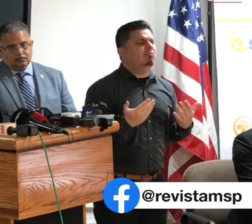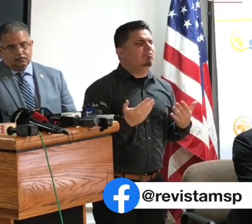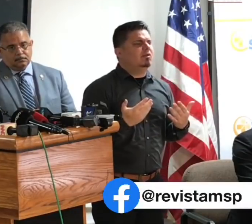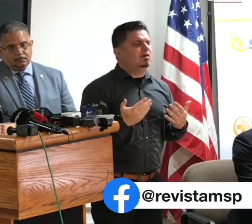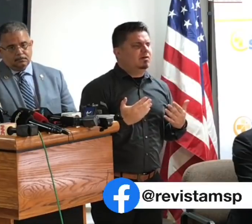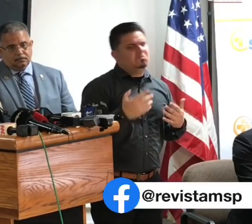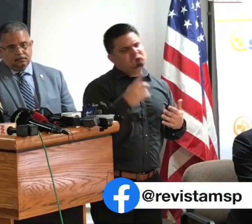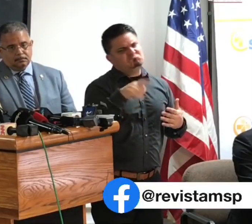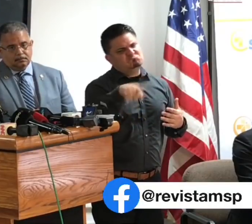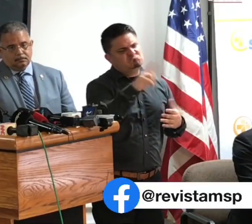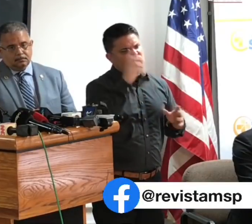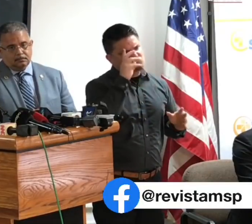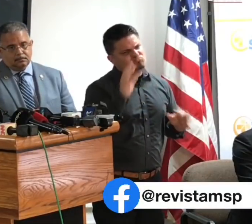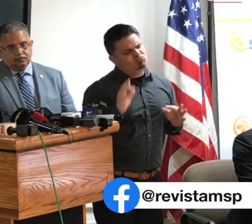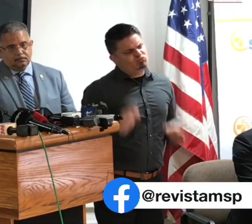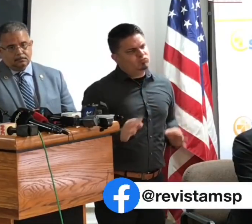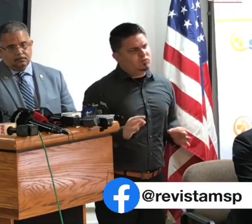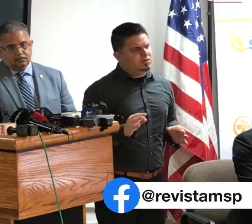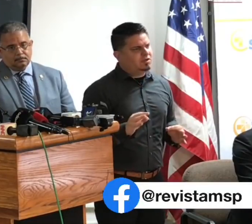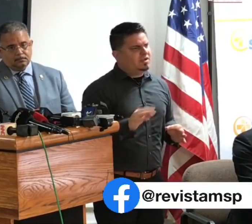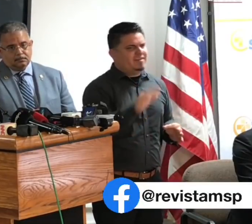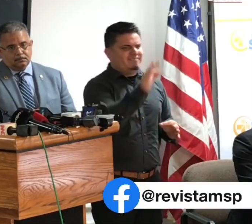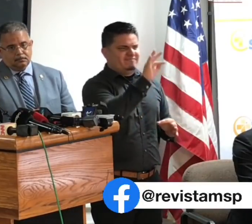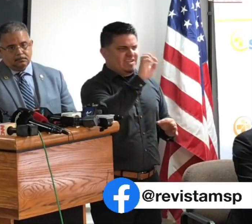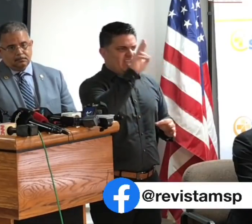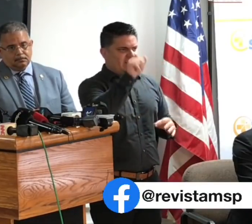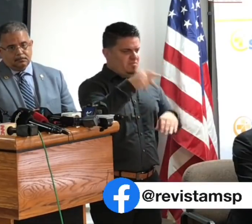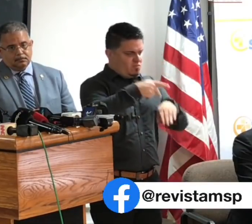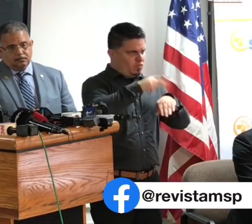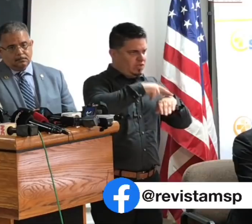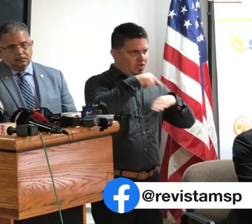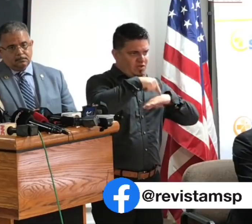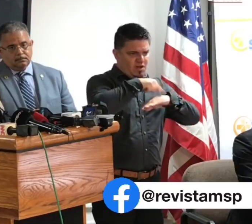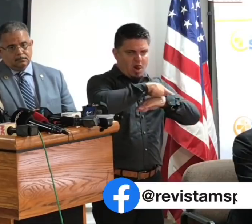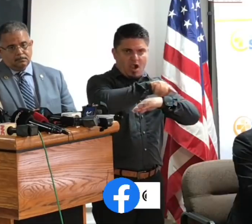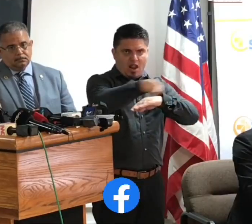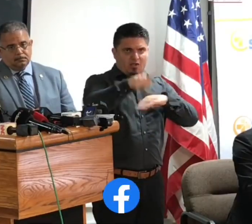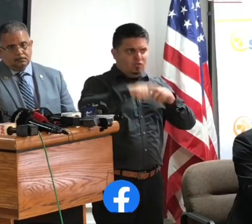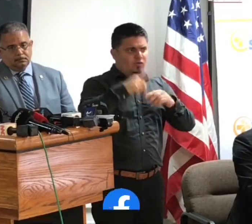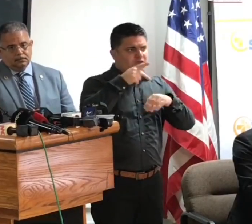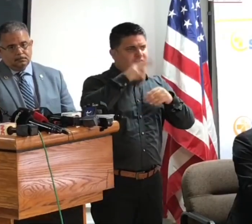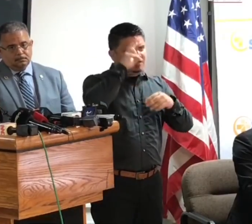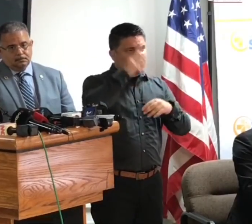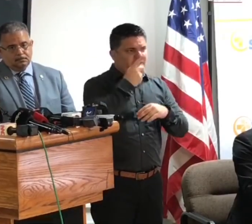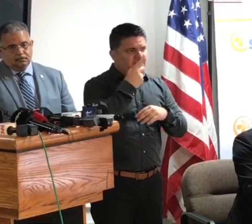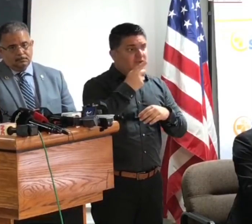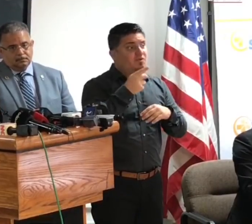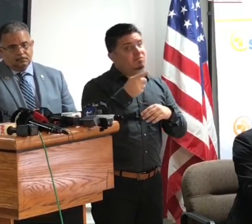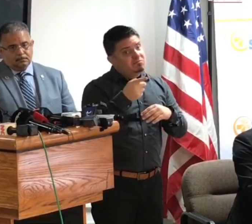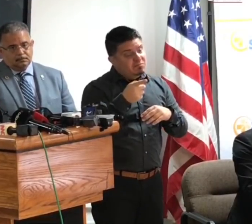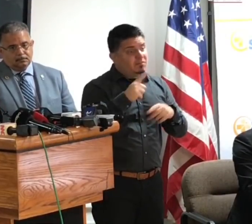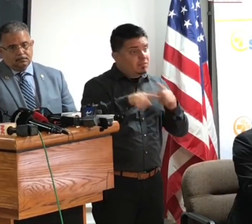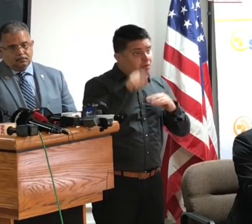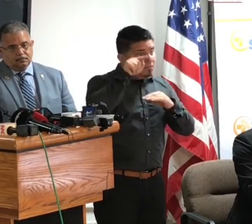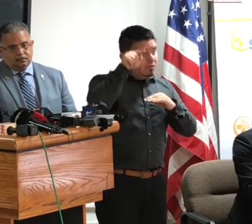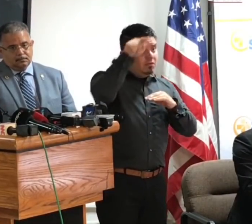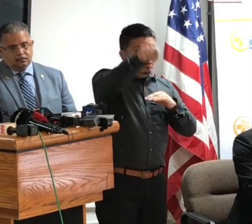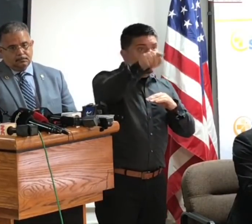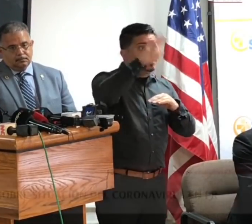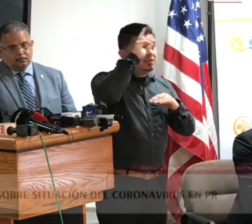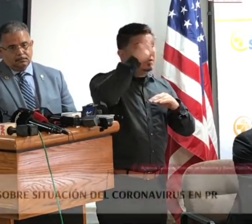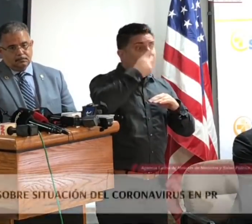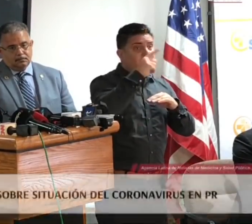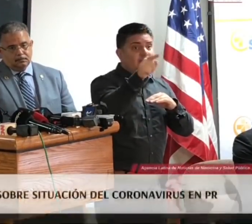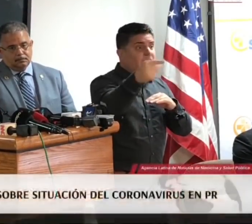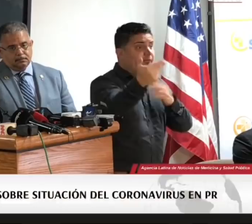es que en el caso del ferry de República Dominicana a Puerto Rico, cualquier persona de República Dominicana que desee viajar a Puerto